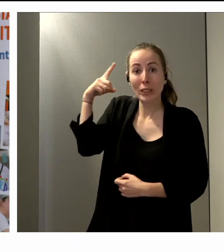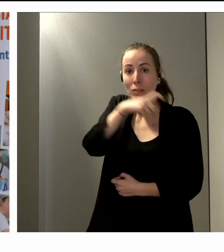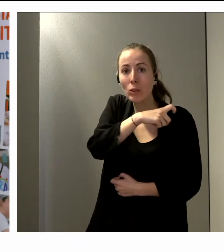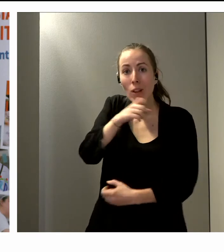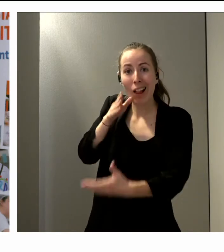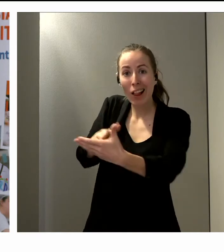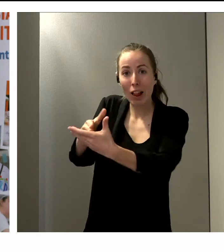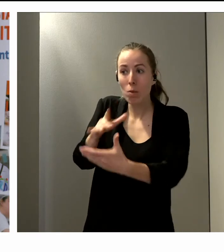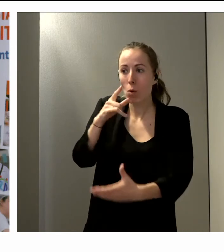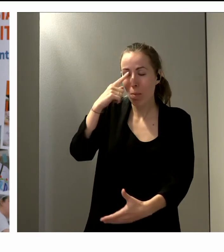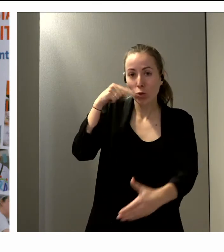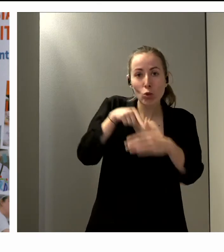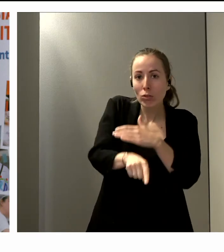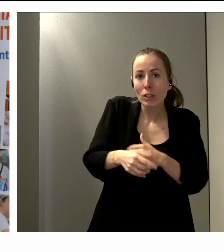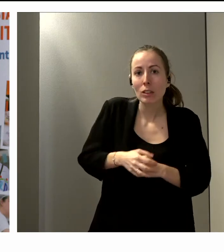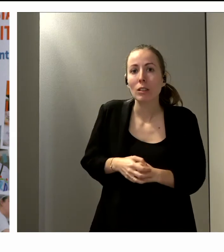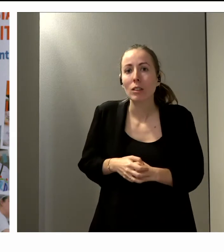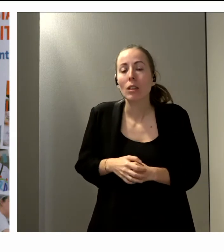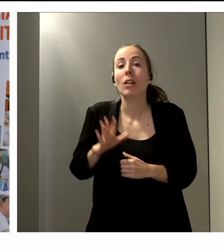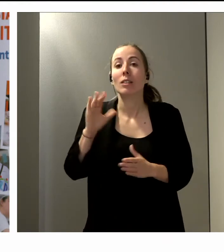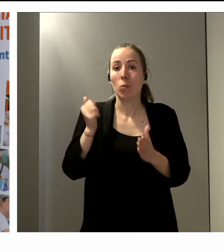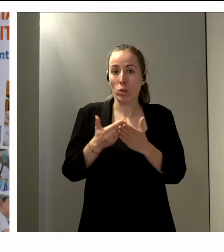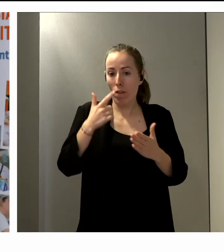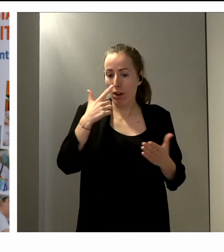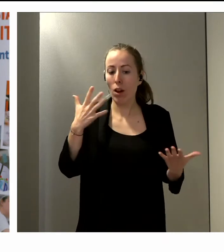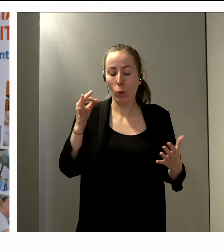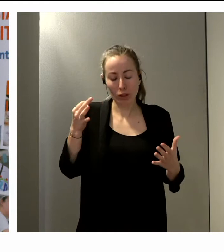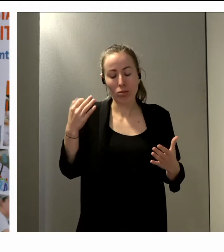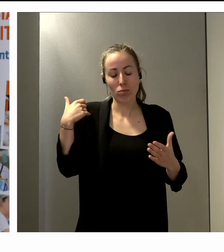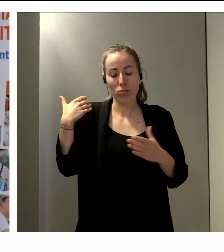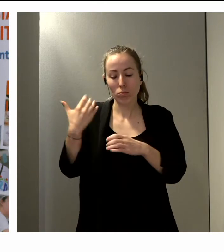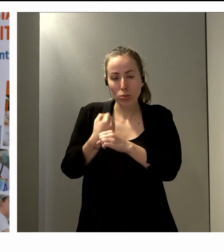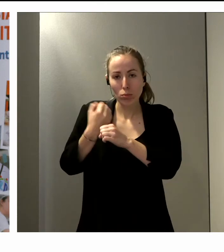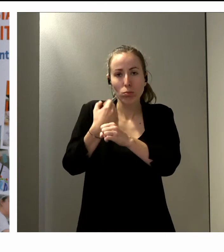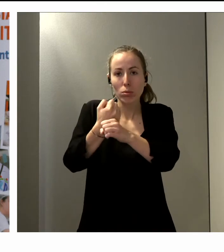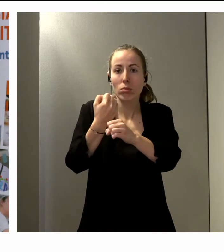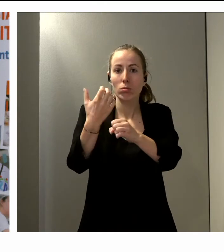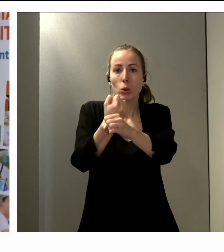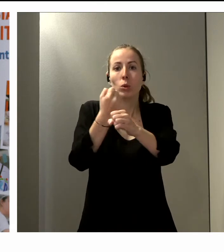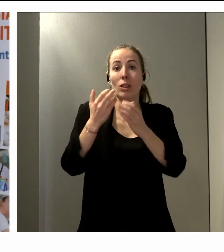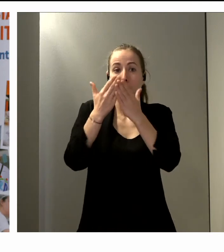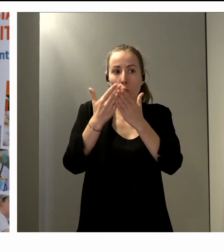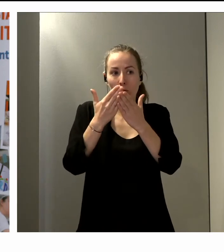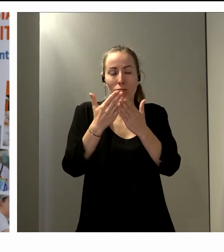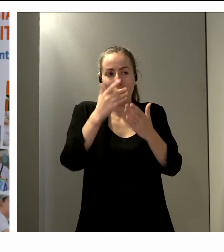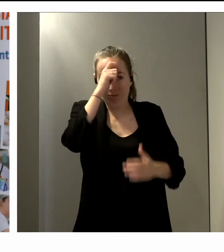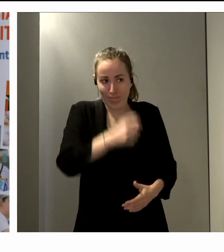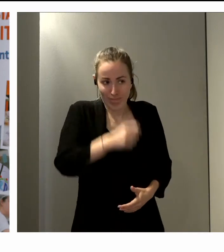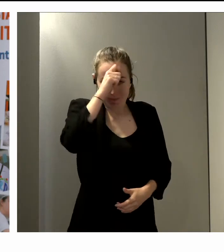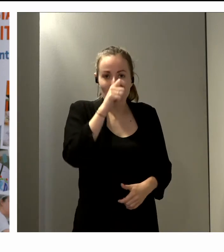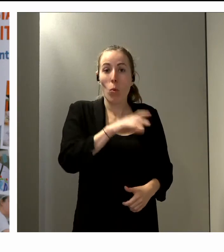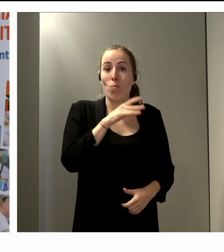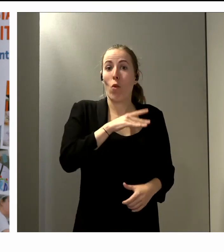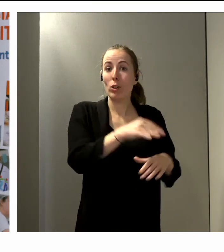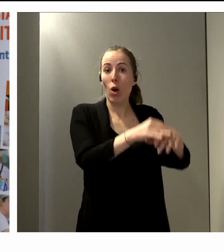réussir ses études, moi, je salue les professeurs qui nous ont accompagnés et mes camarades de classe. Sans eux, je n'aurais pas pu